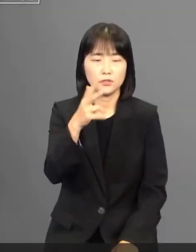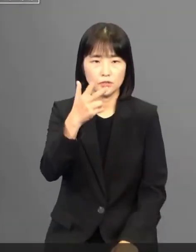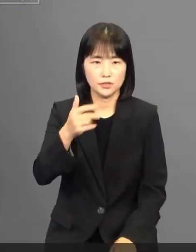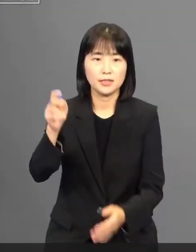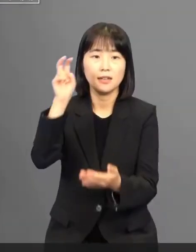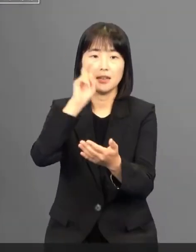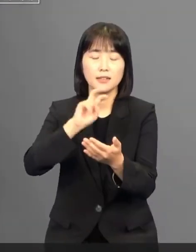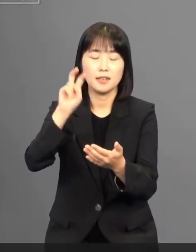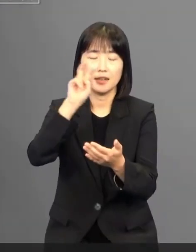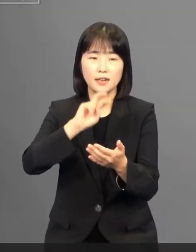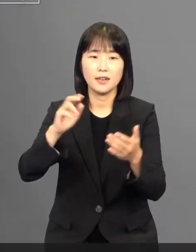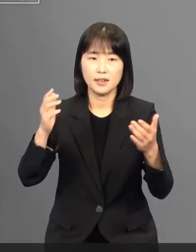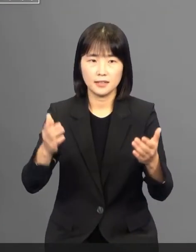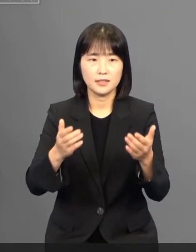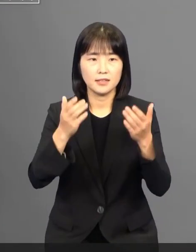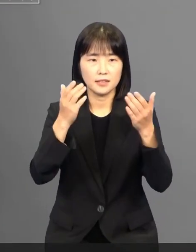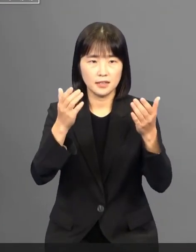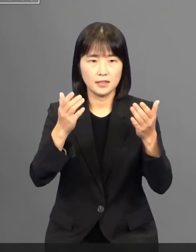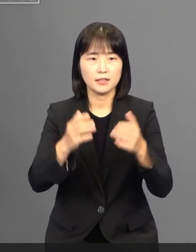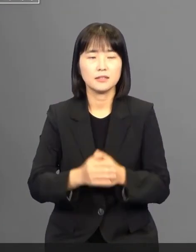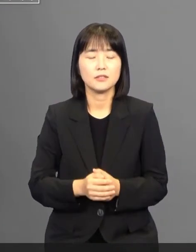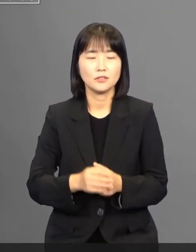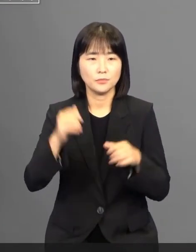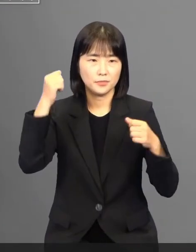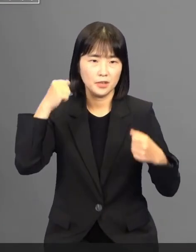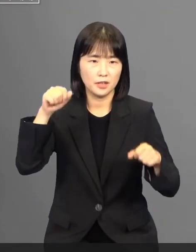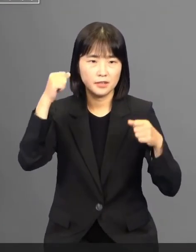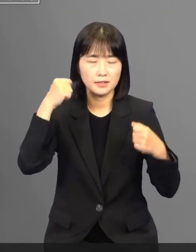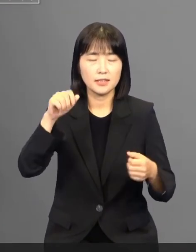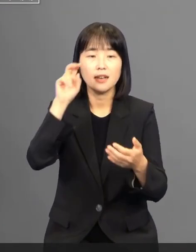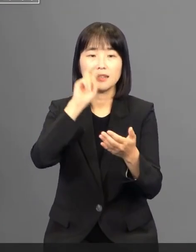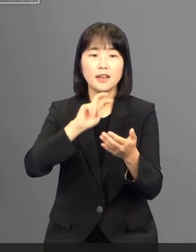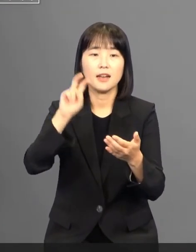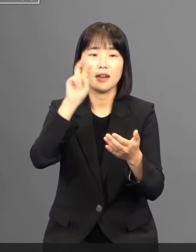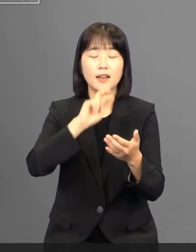성소에서 주를 찬양하리라. 춤을 추며